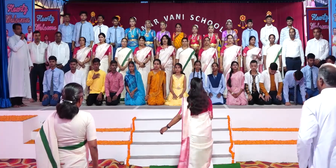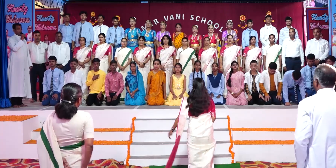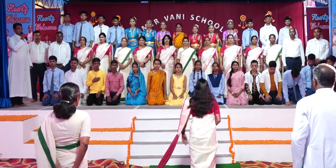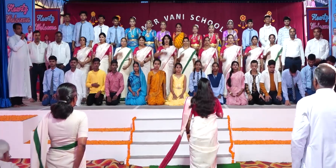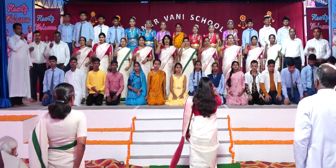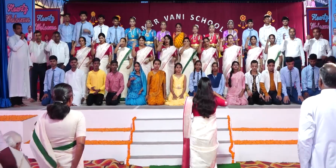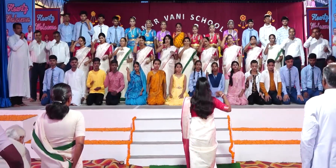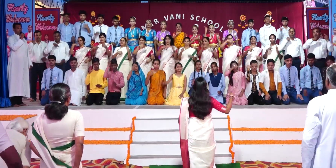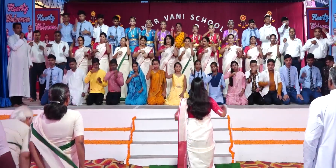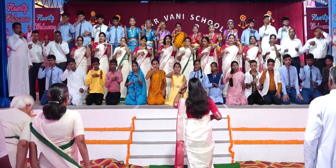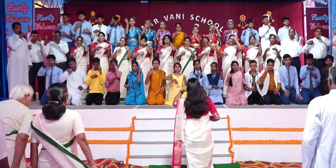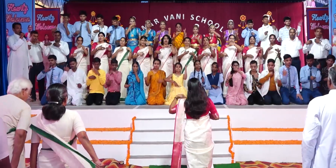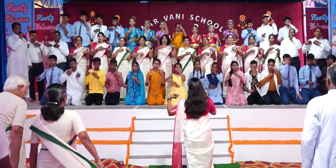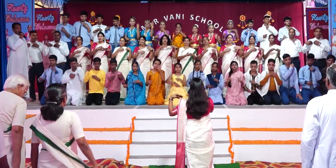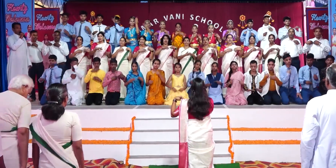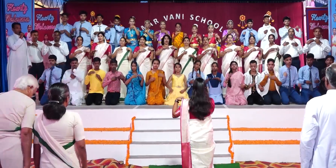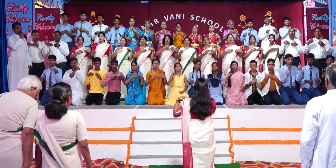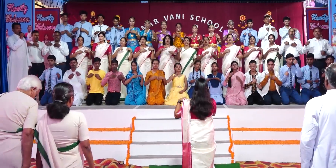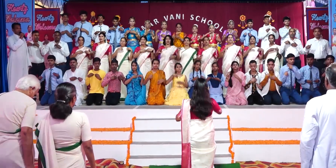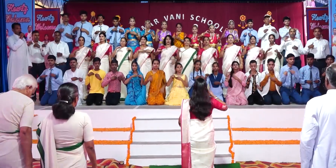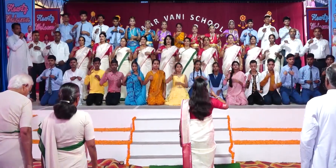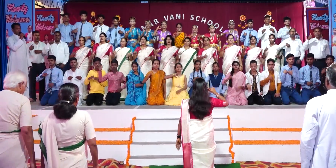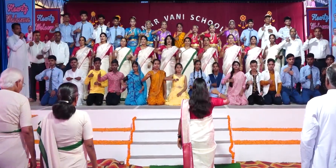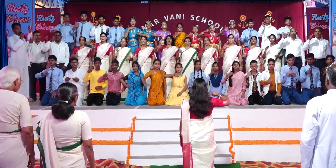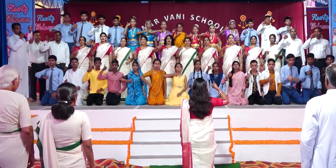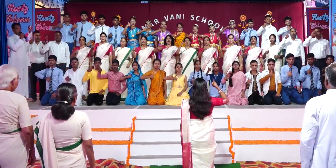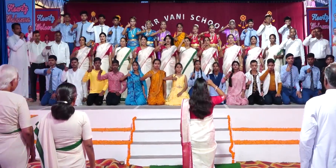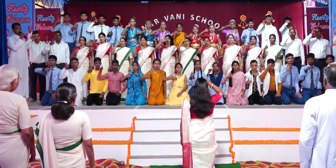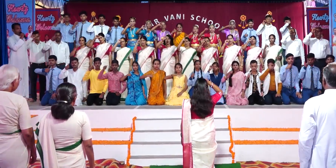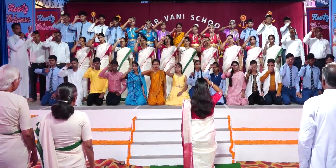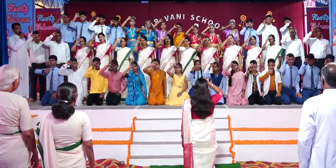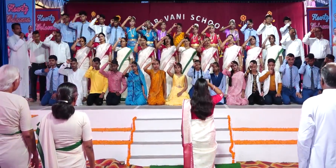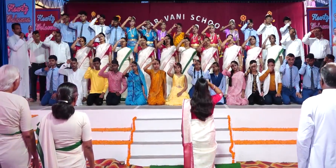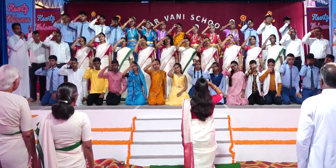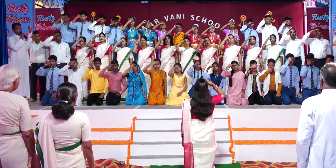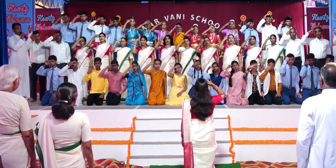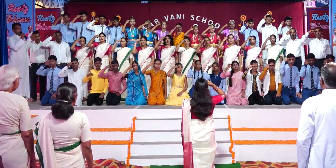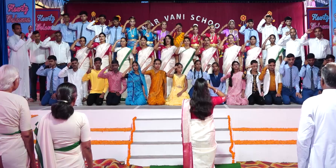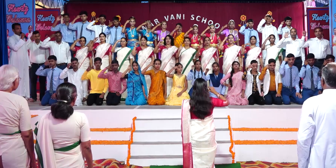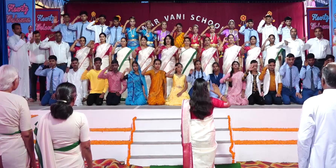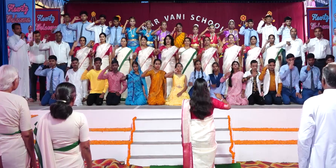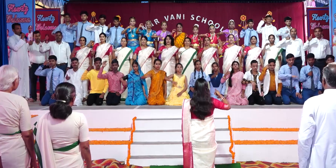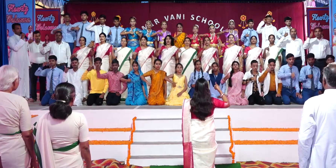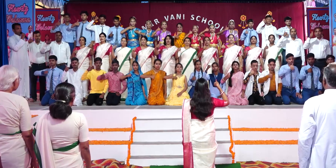जन गण मन अधिनायक जय हे भारत भाग्य विधाता।